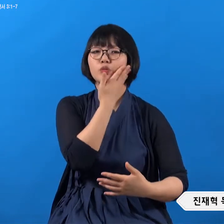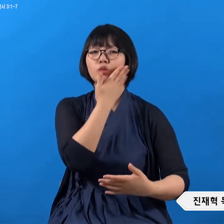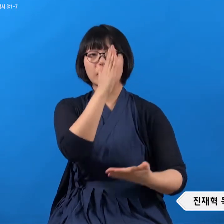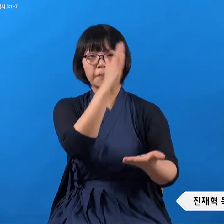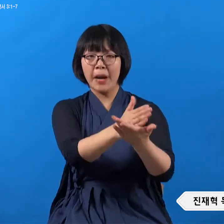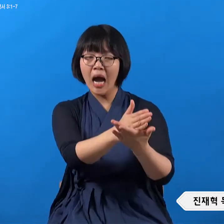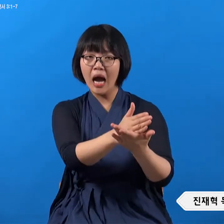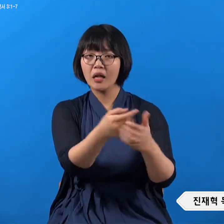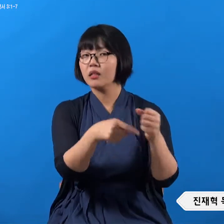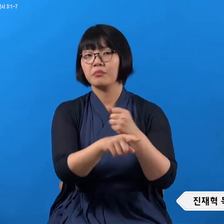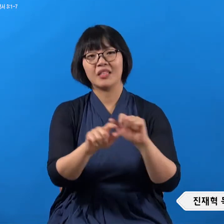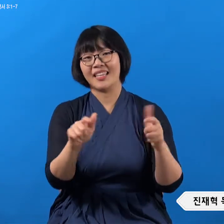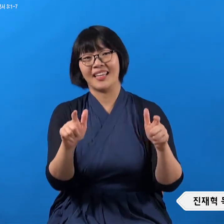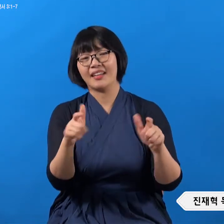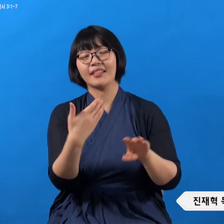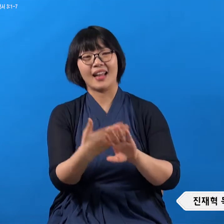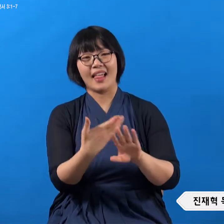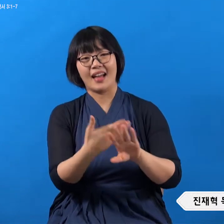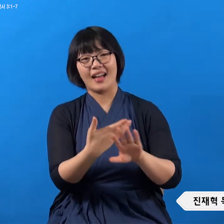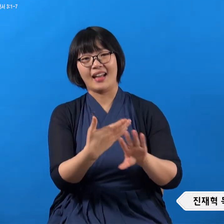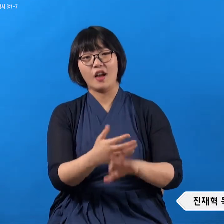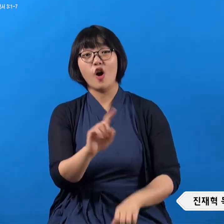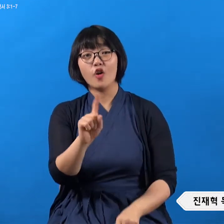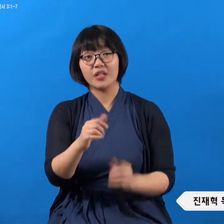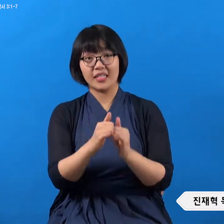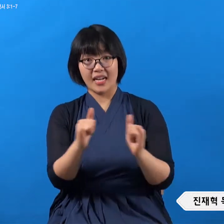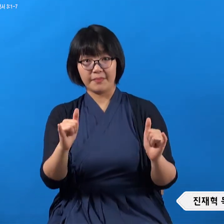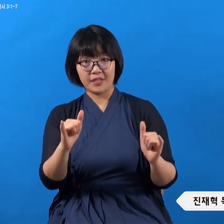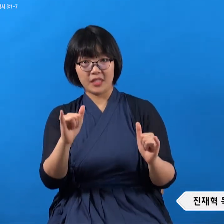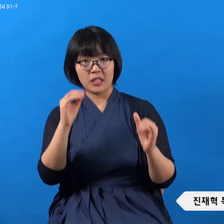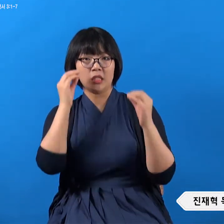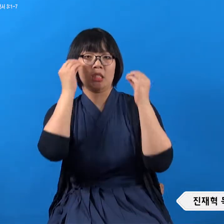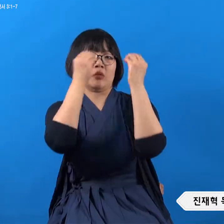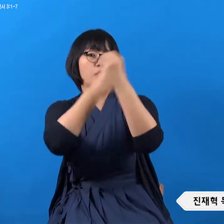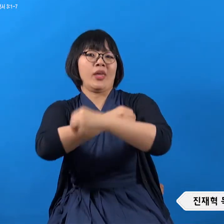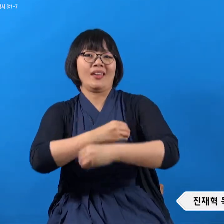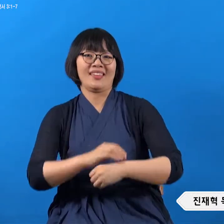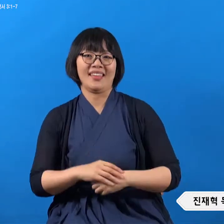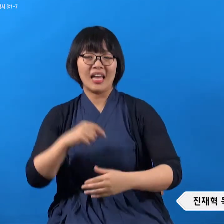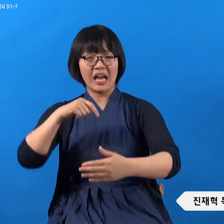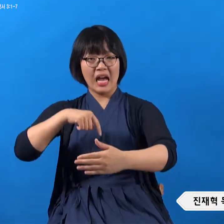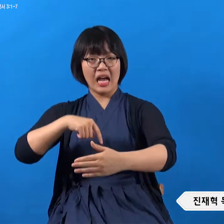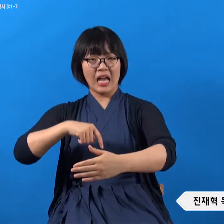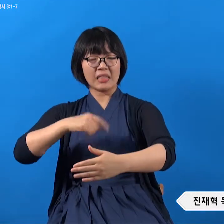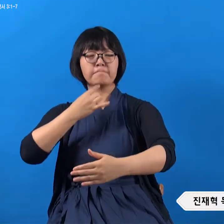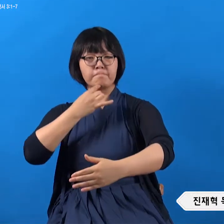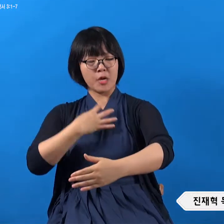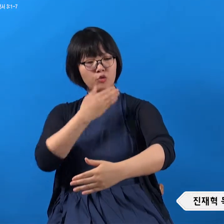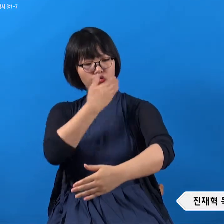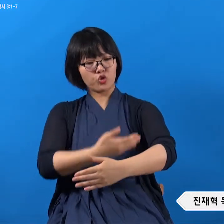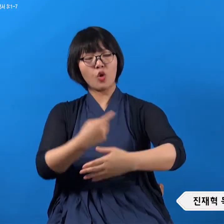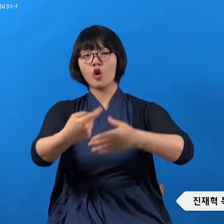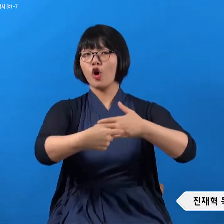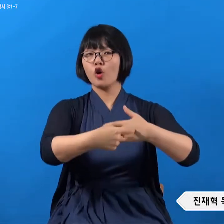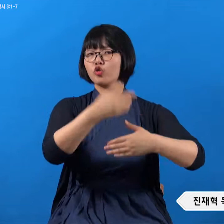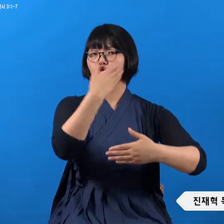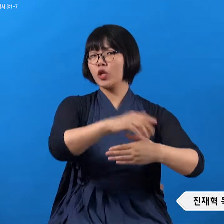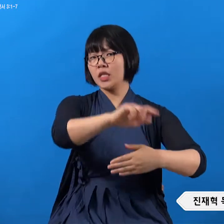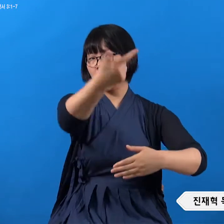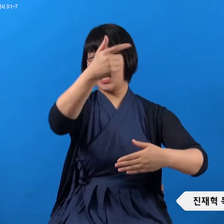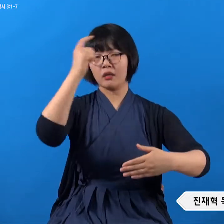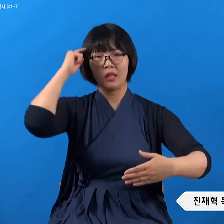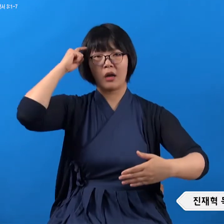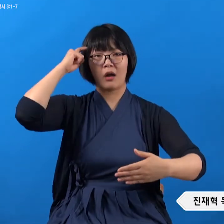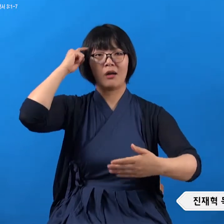말라고 말하고 있지는 않습니다. 어떤 분들은 내면의 아름다움을 너무 강조한 나머지 외모는